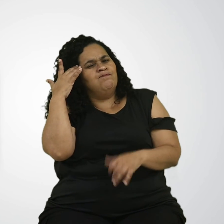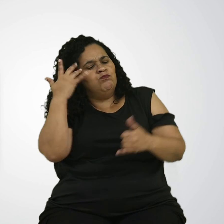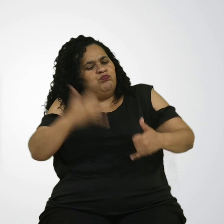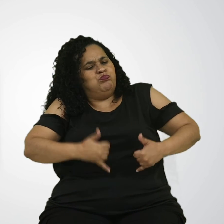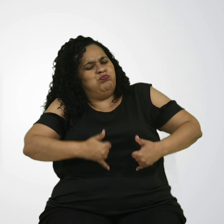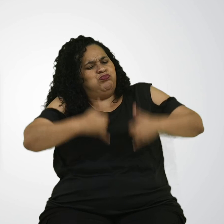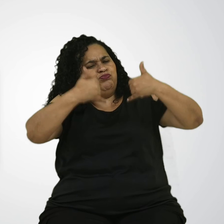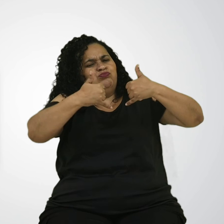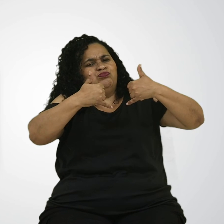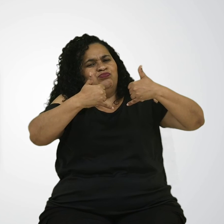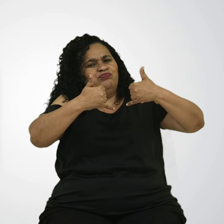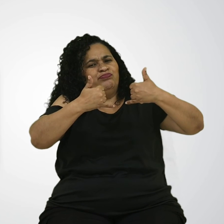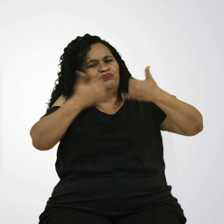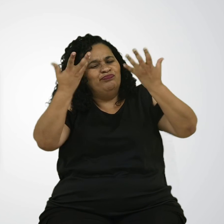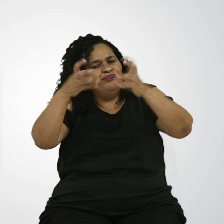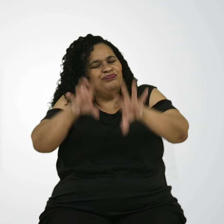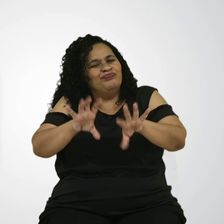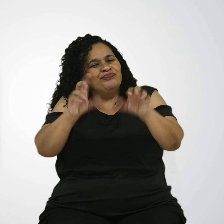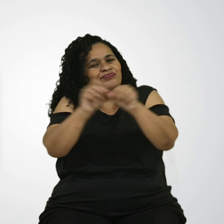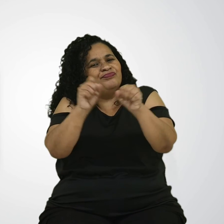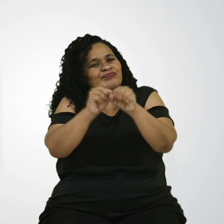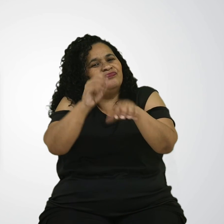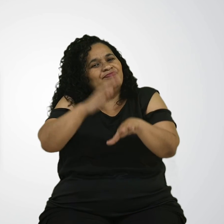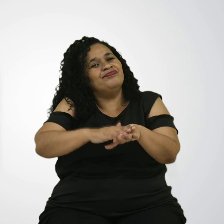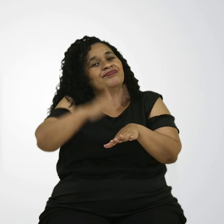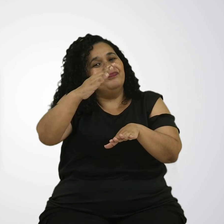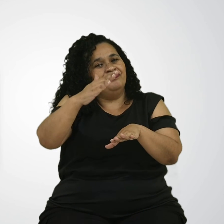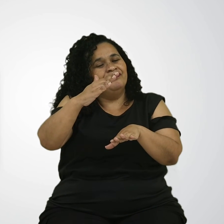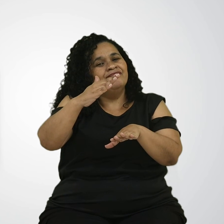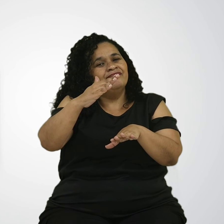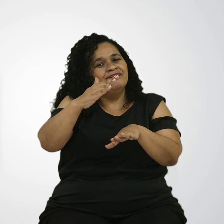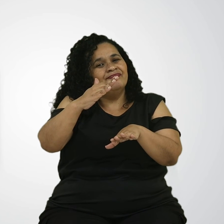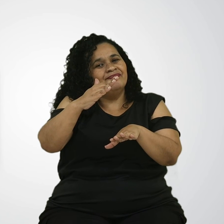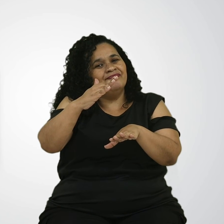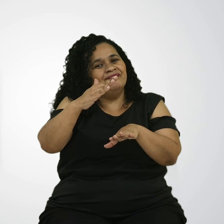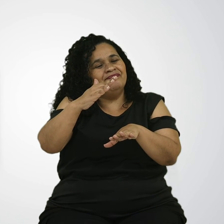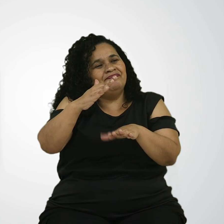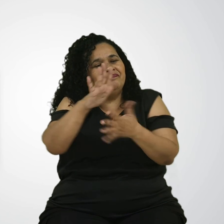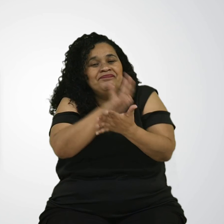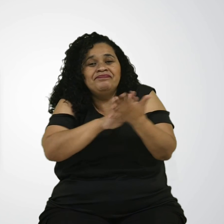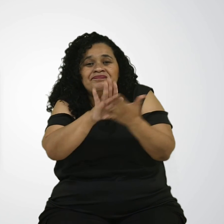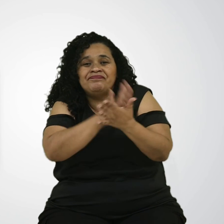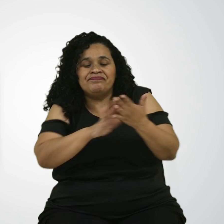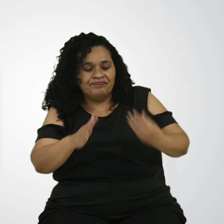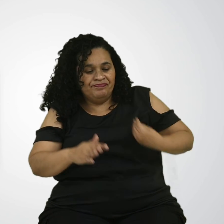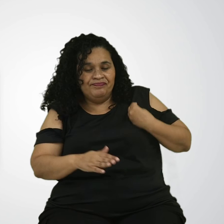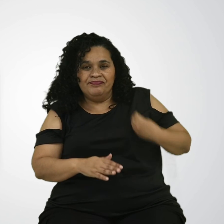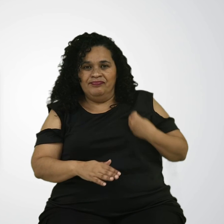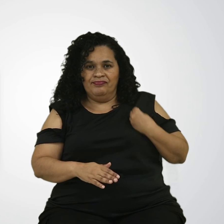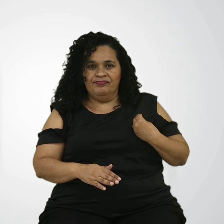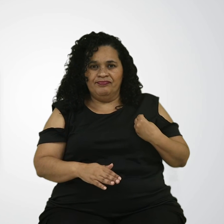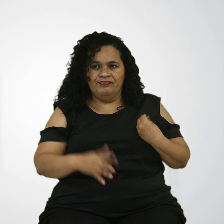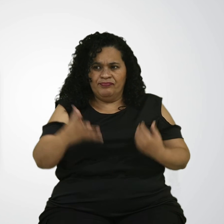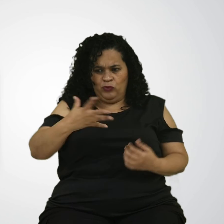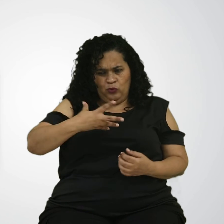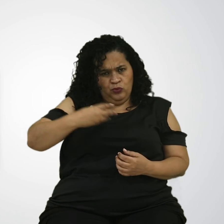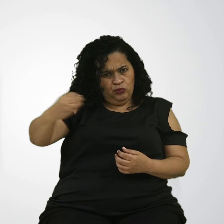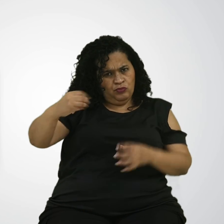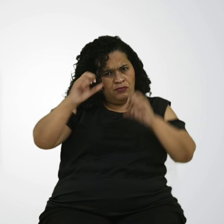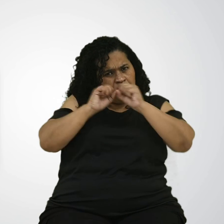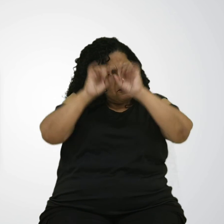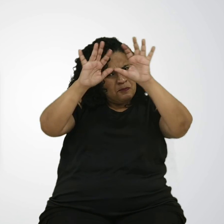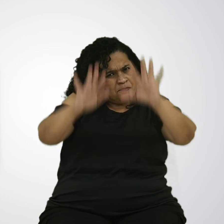vai eliminando aqueles que podem nos prejudicar, né? Não, tenha filhos, é uma bênção de Deus,